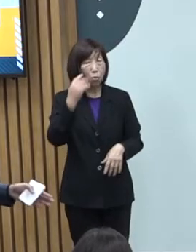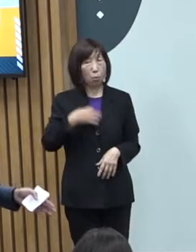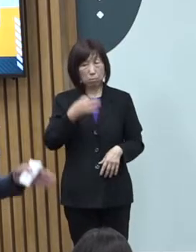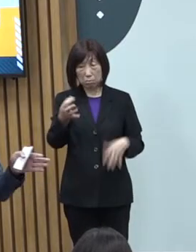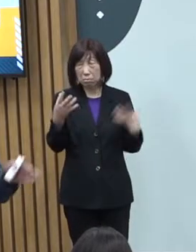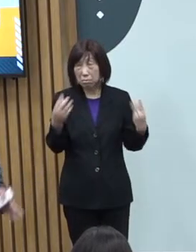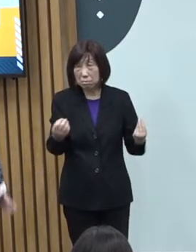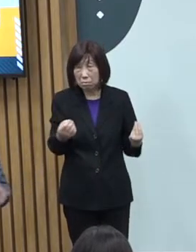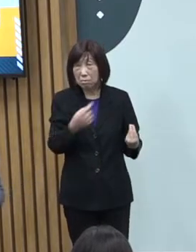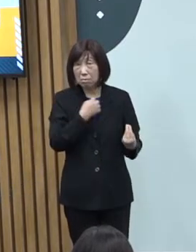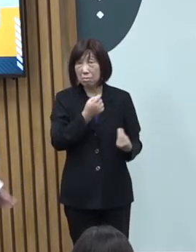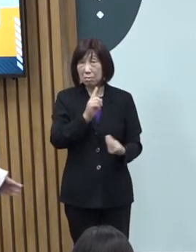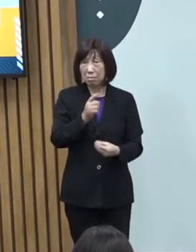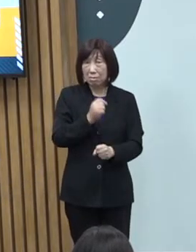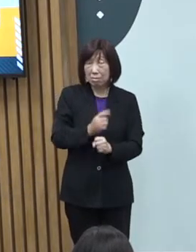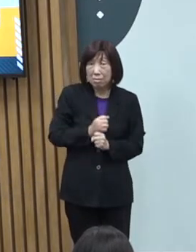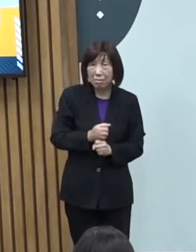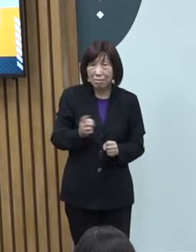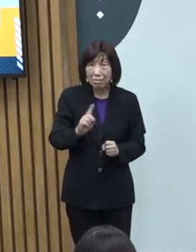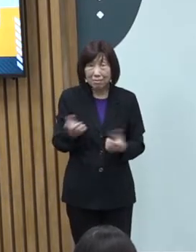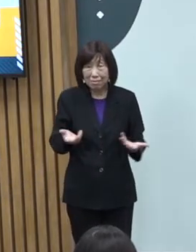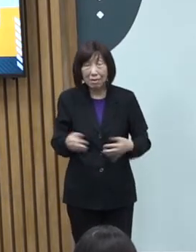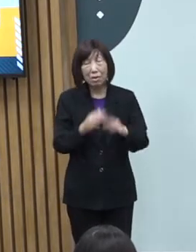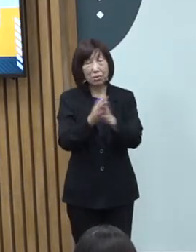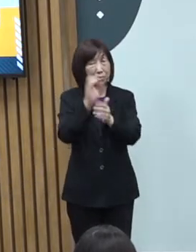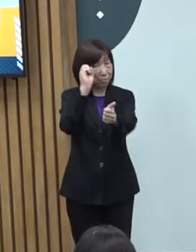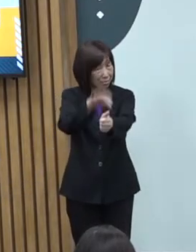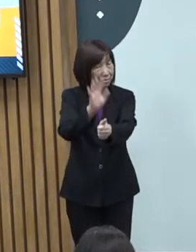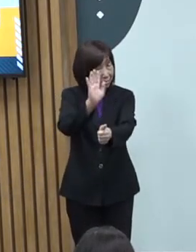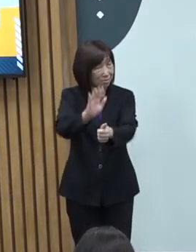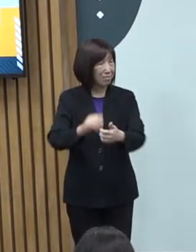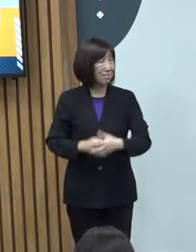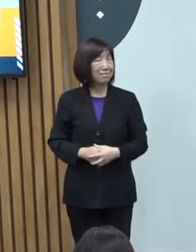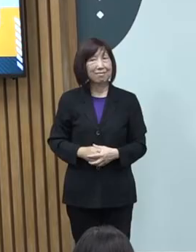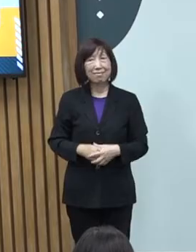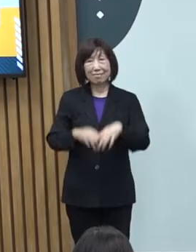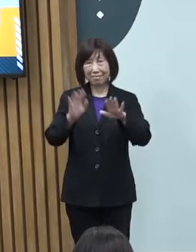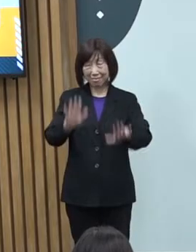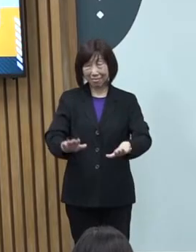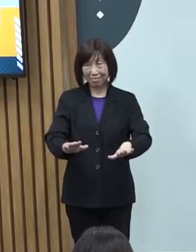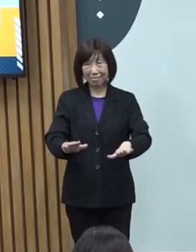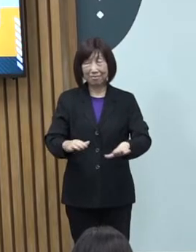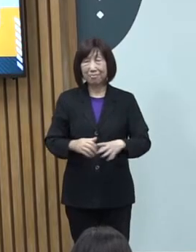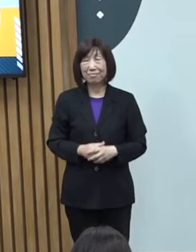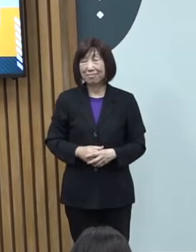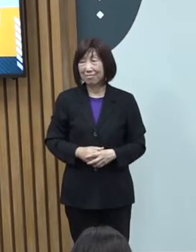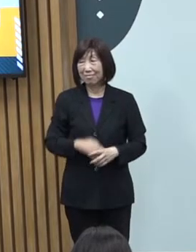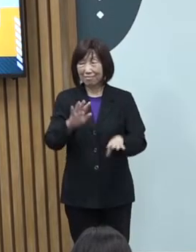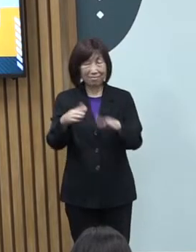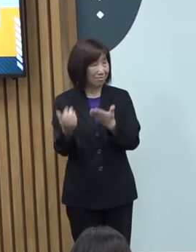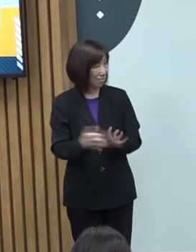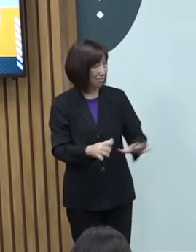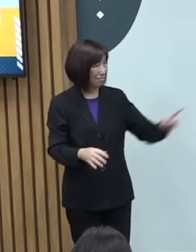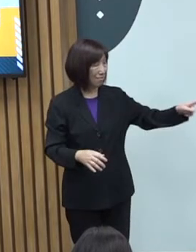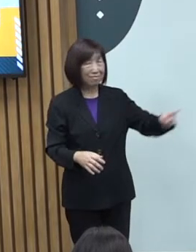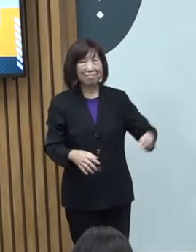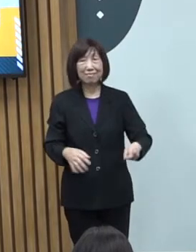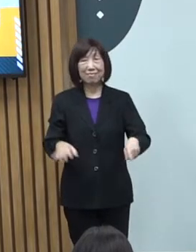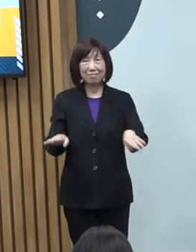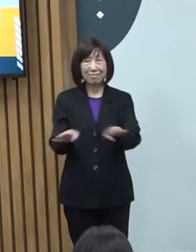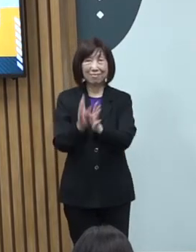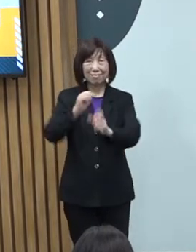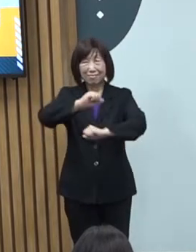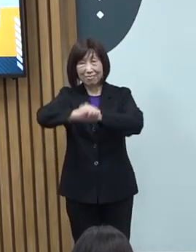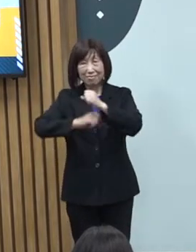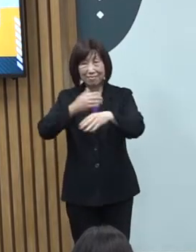税应该要怎么处理，都有做好的相关的提醒跟叮咛了。在今天的现场呢，我们特别要准备了一个启动仪式，也代